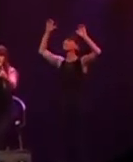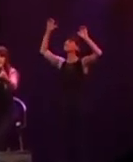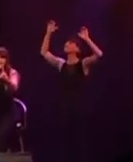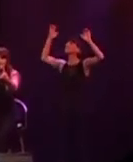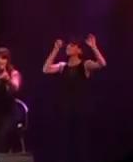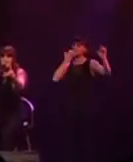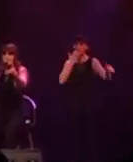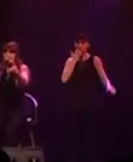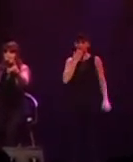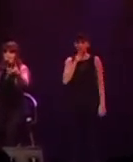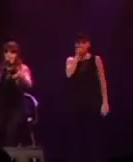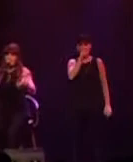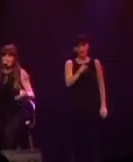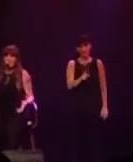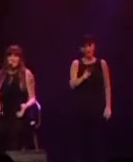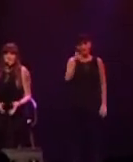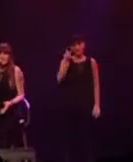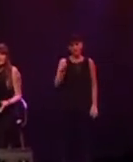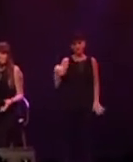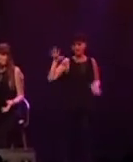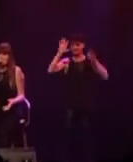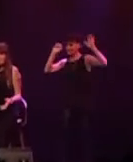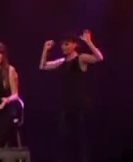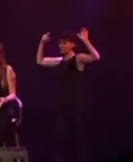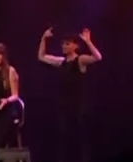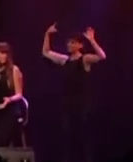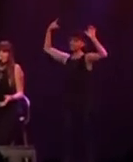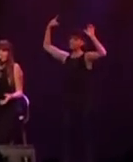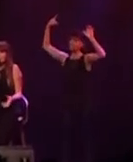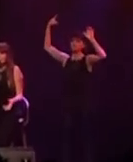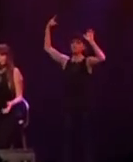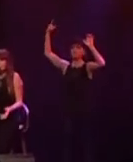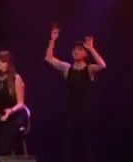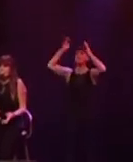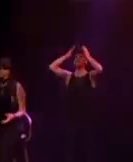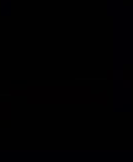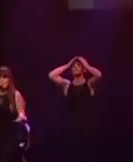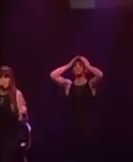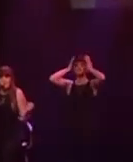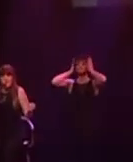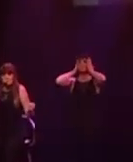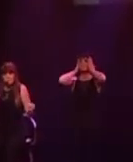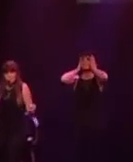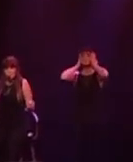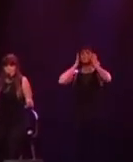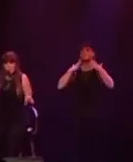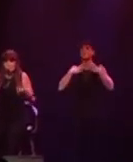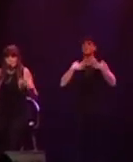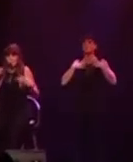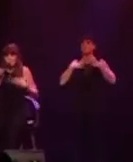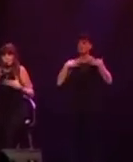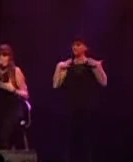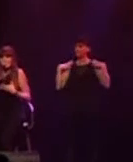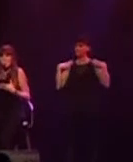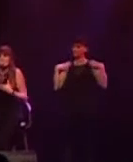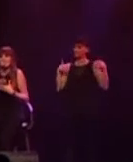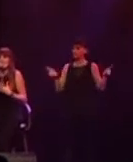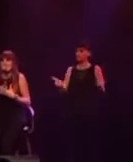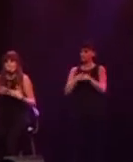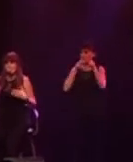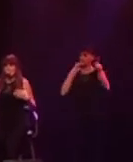escalera y el que trepe a lo más alto pondrá a salvo su